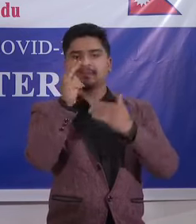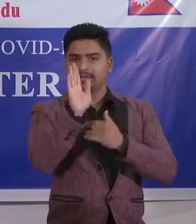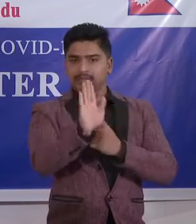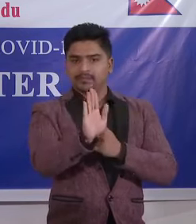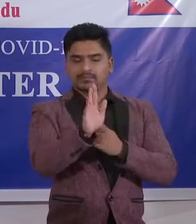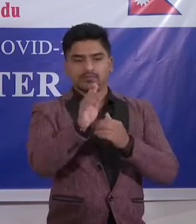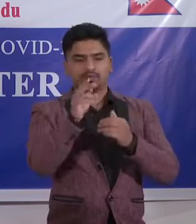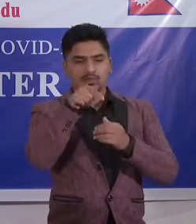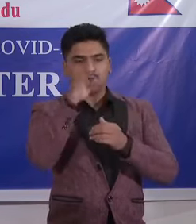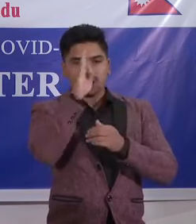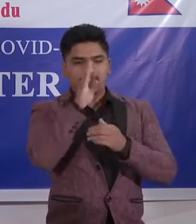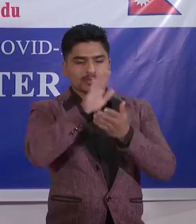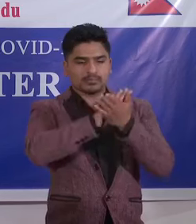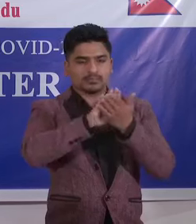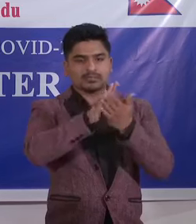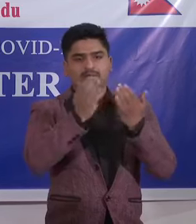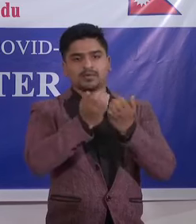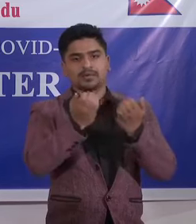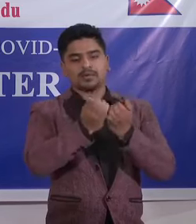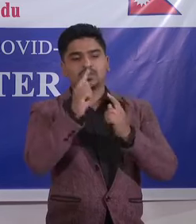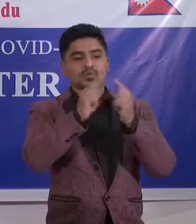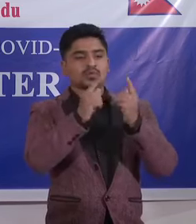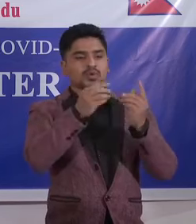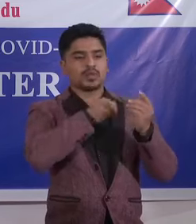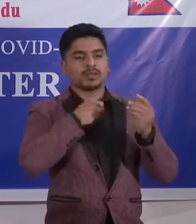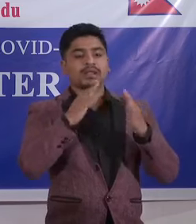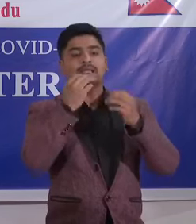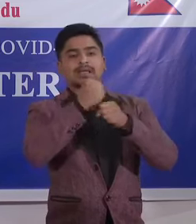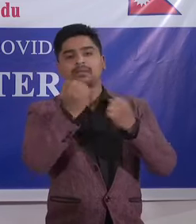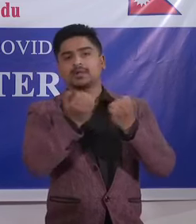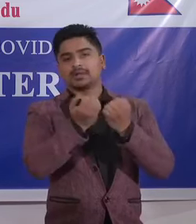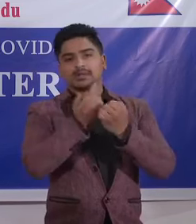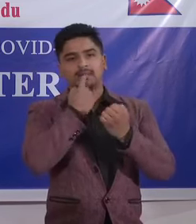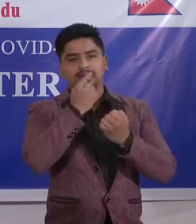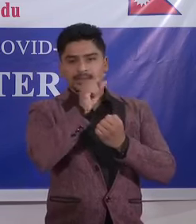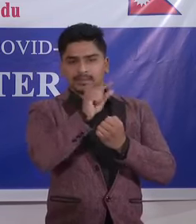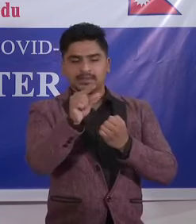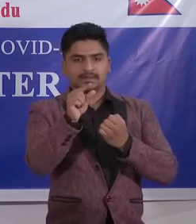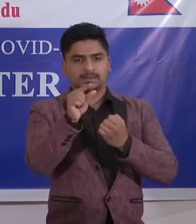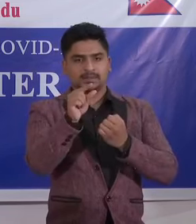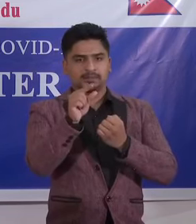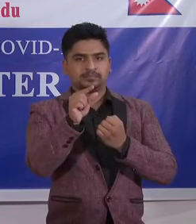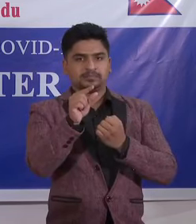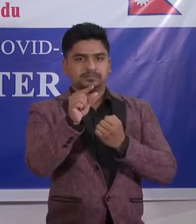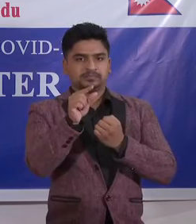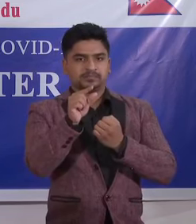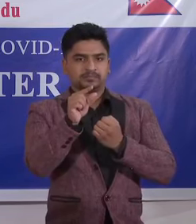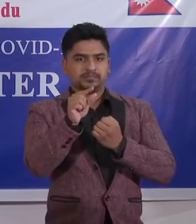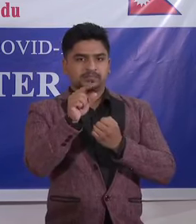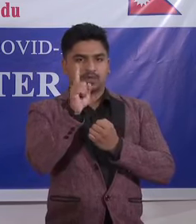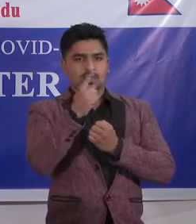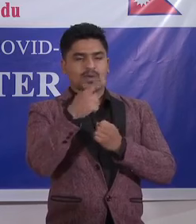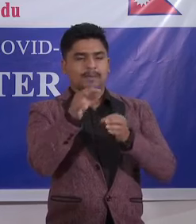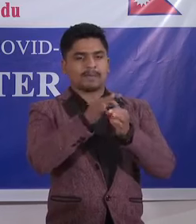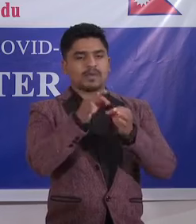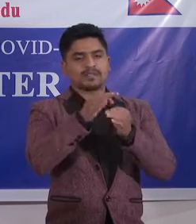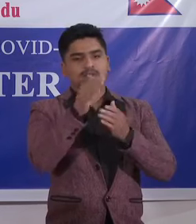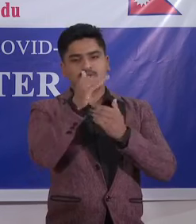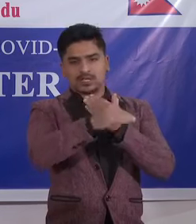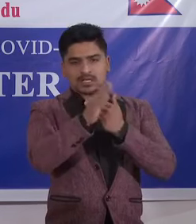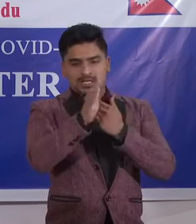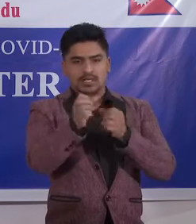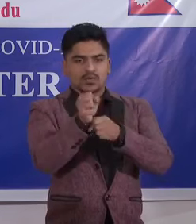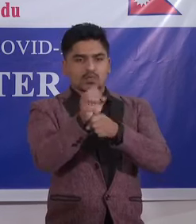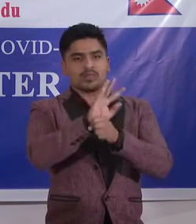दुबिदा मेटा उनको निम्ती कुन अस्पताले क्ये काम गरने भने र तियो दुबिदा मेटा उनको निम्ती यहुटा ब्यवस्तिती सावले